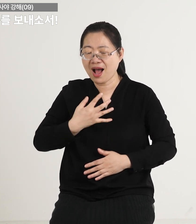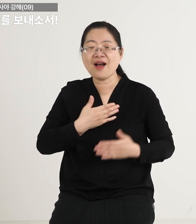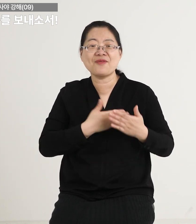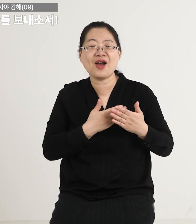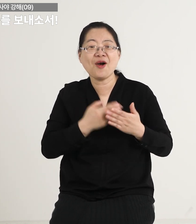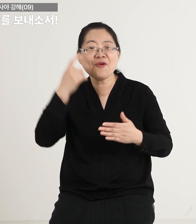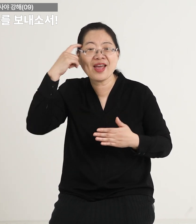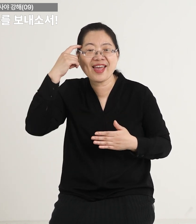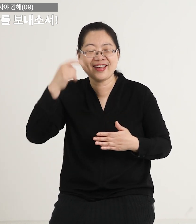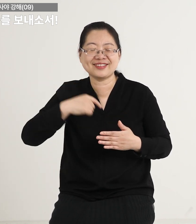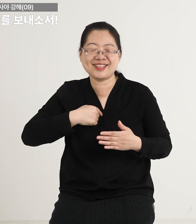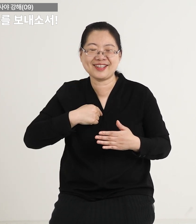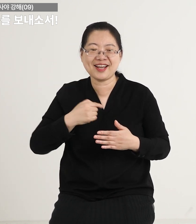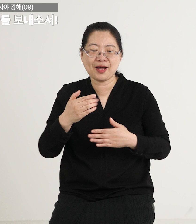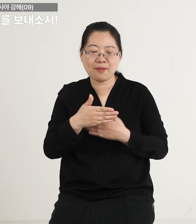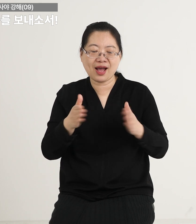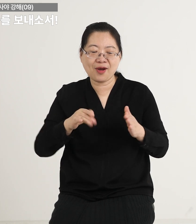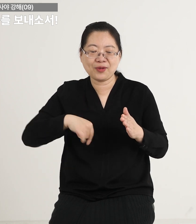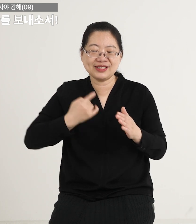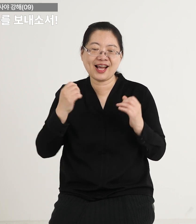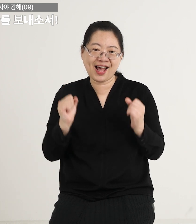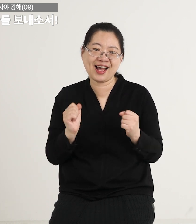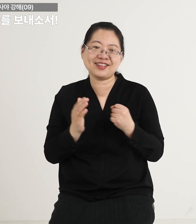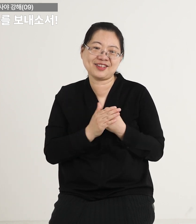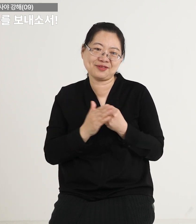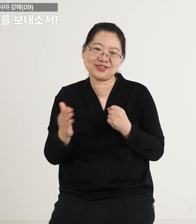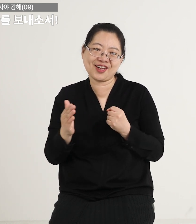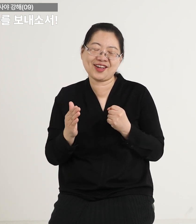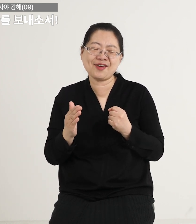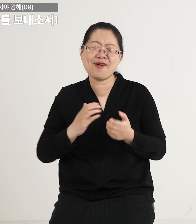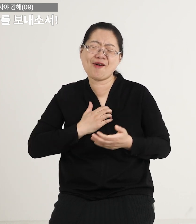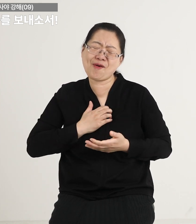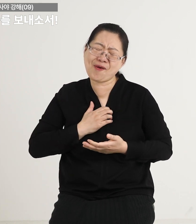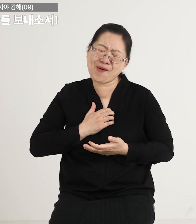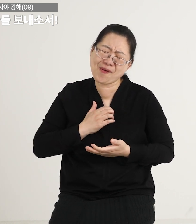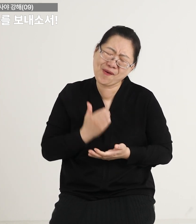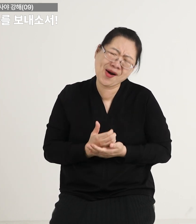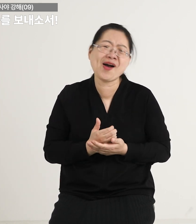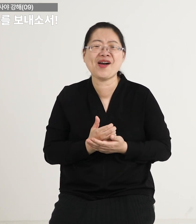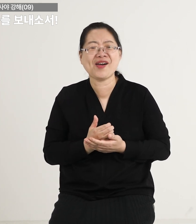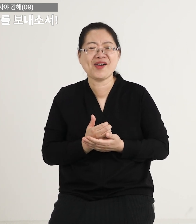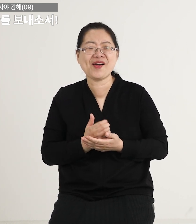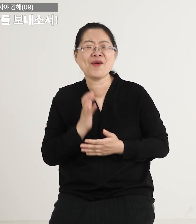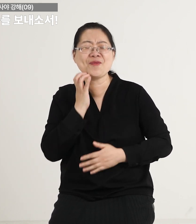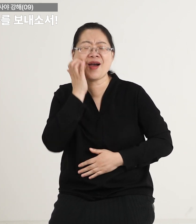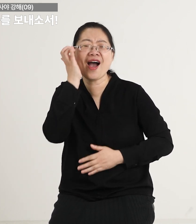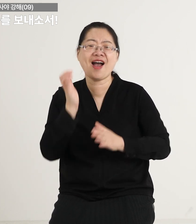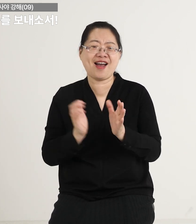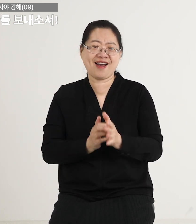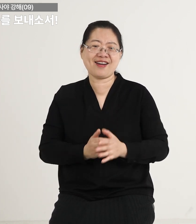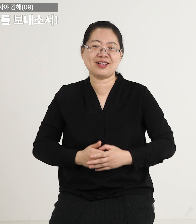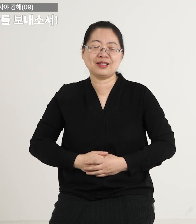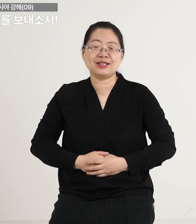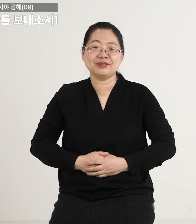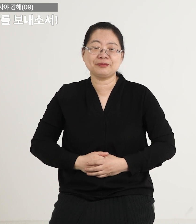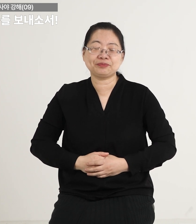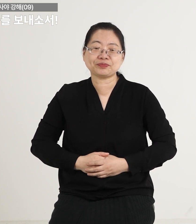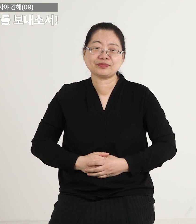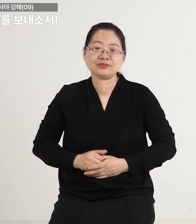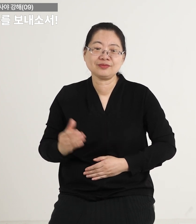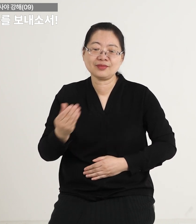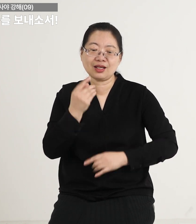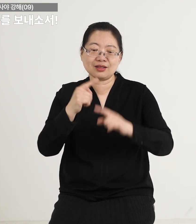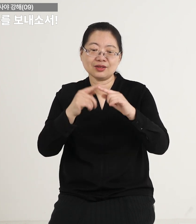혼자 있었으니까 이게 주체가 잘 안 되더라고요. 그렇구나. 성전은 뭐